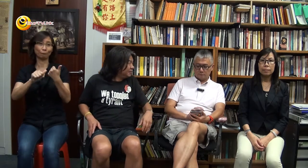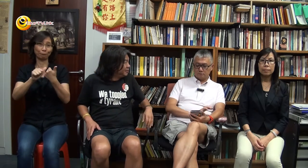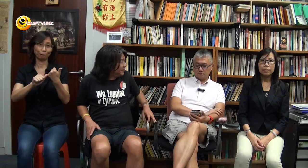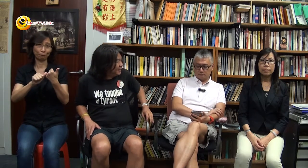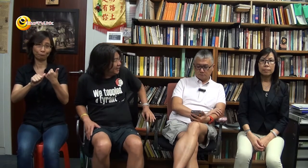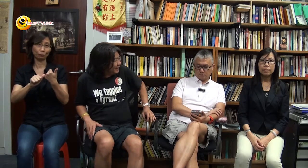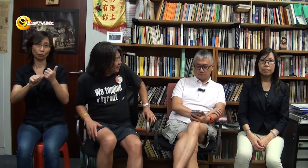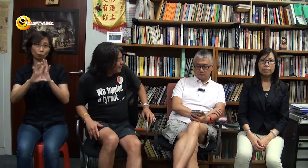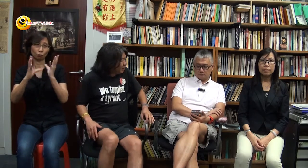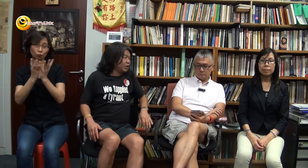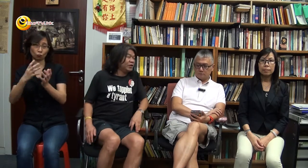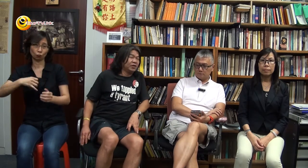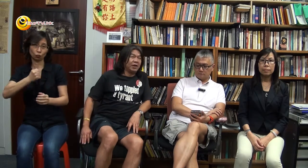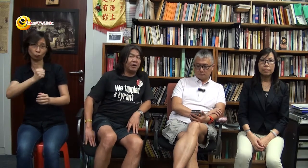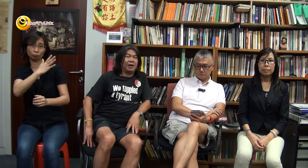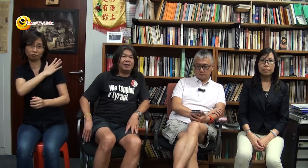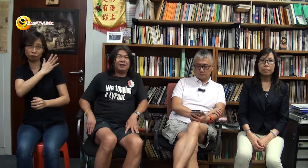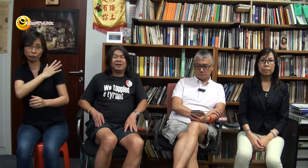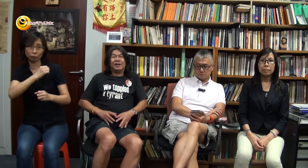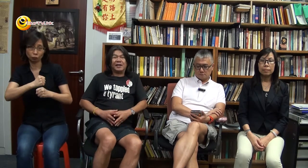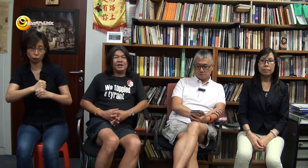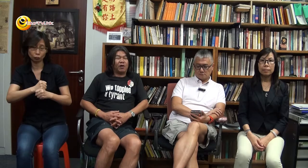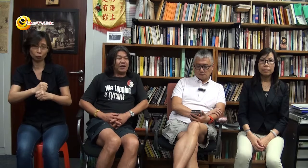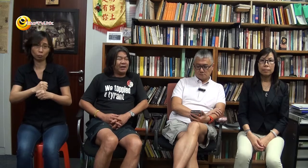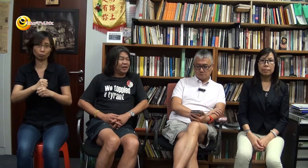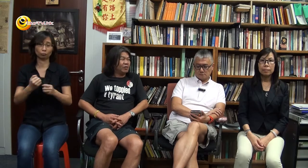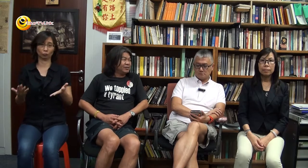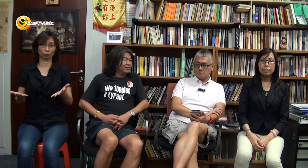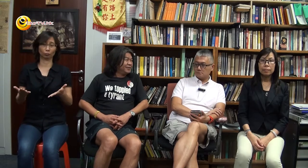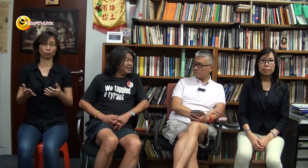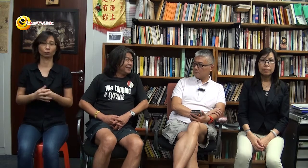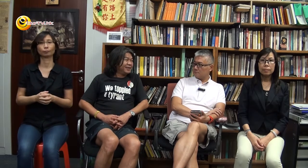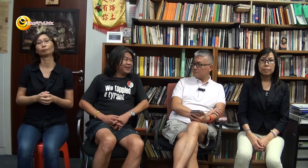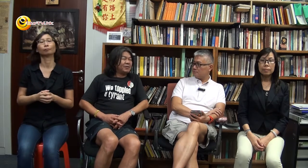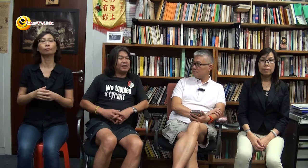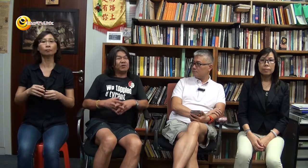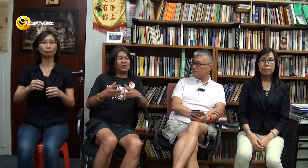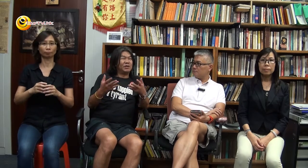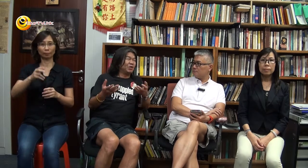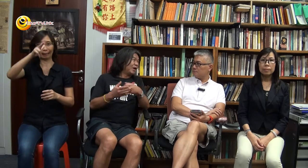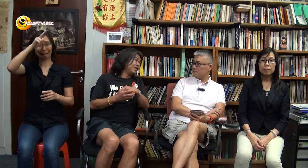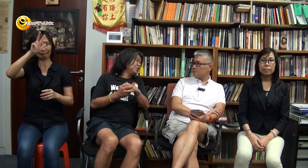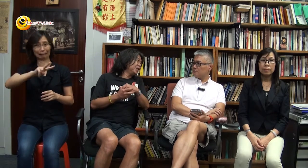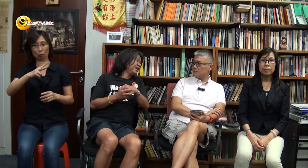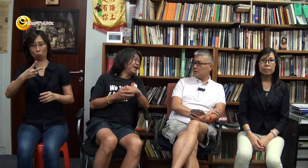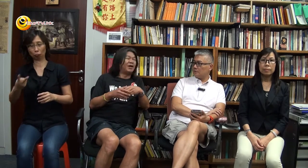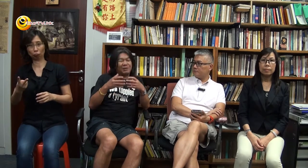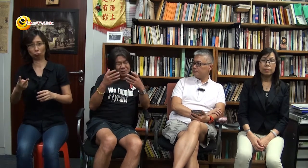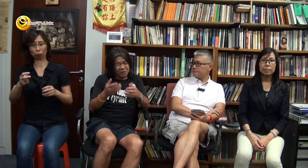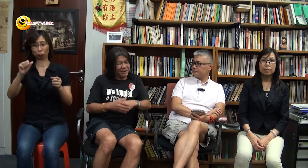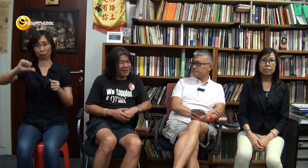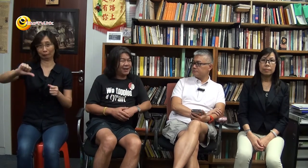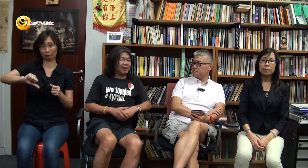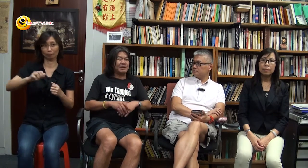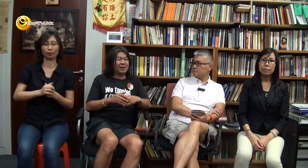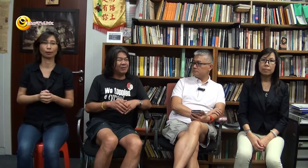這樣，所以如果你說政改大甩碌，那你統治不到泛民就算了，唉，泛民